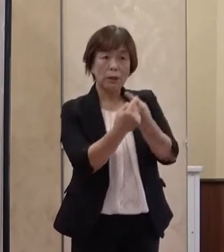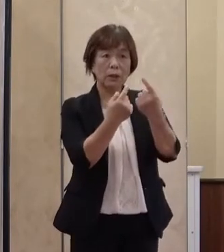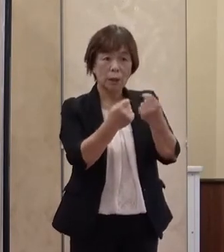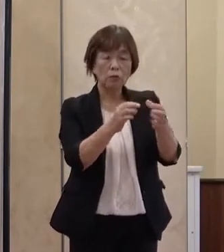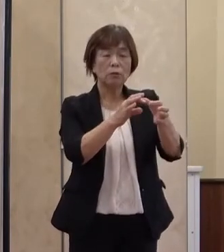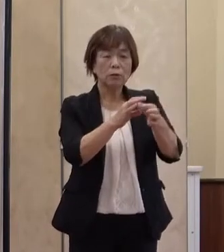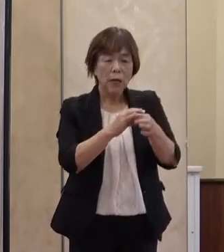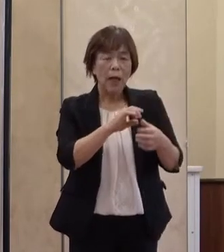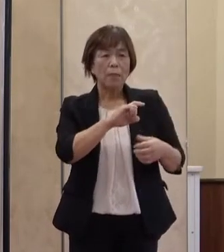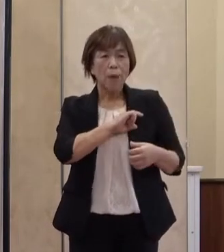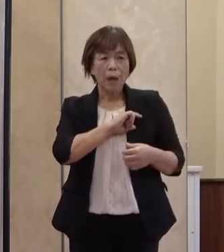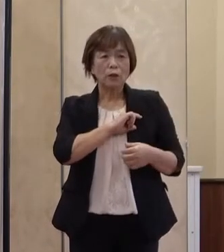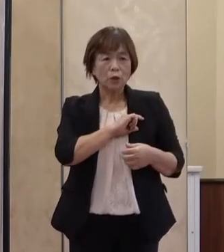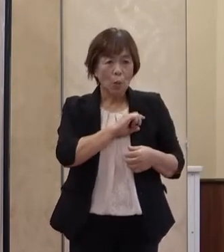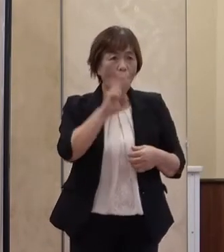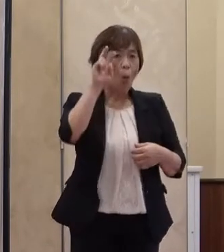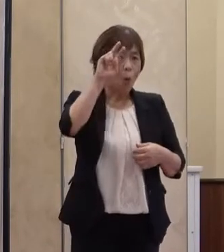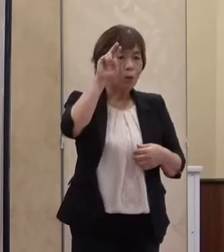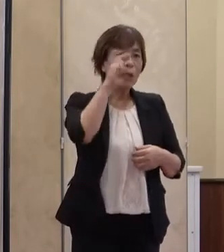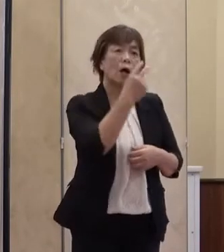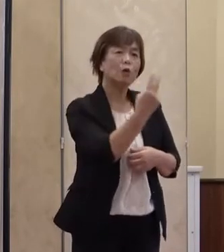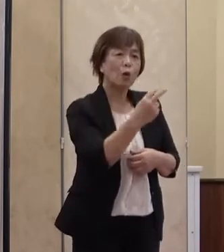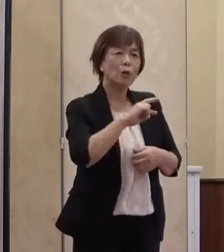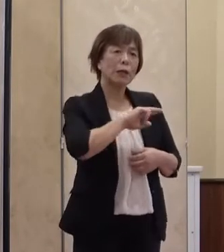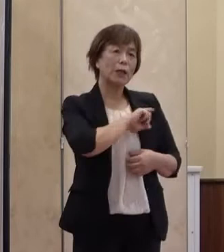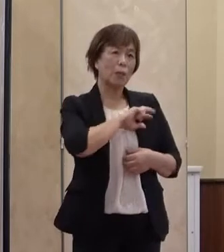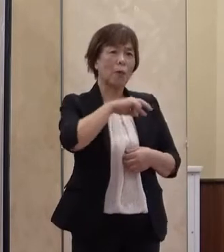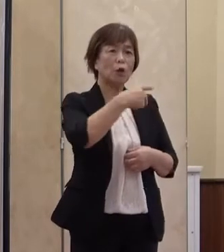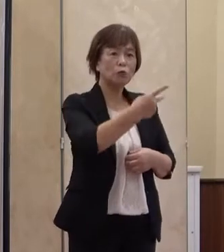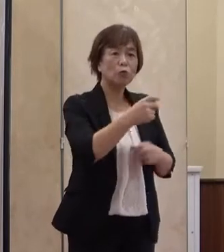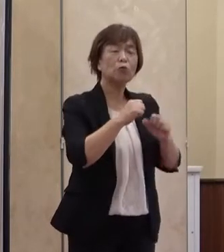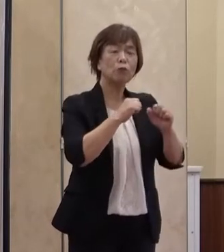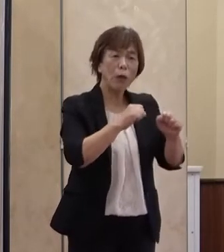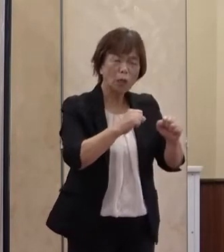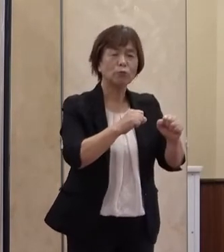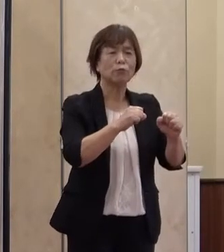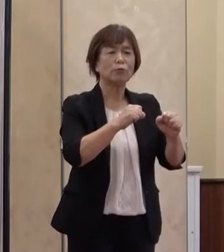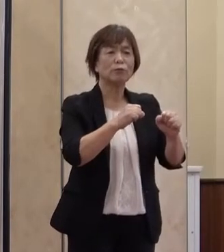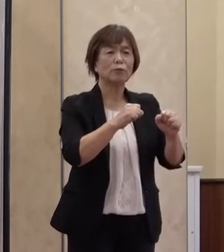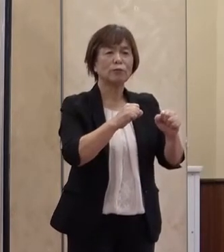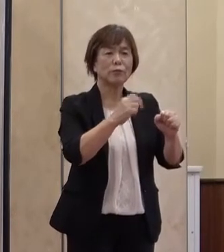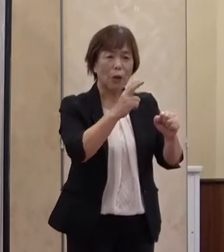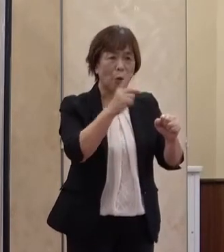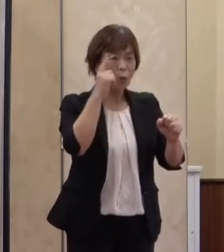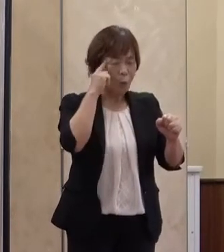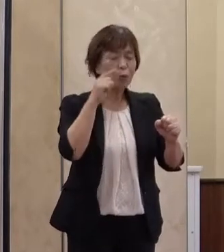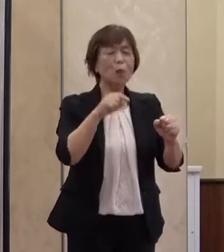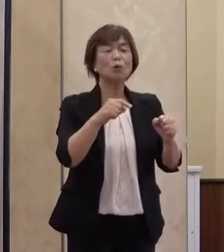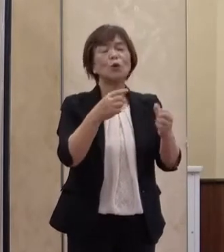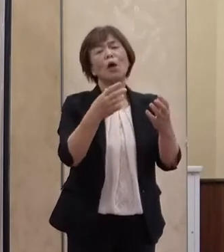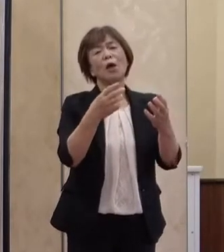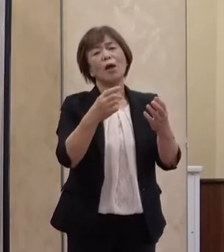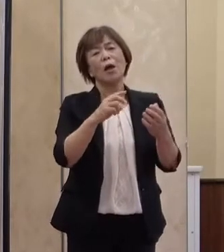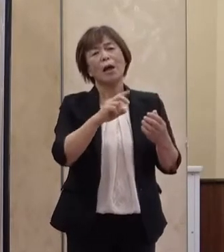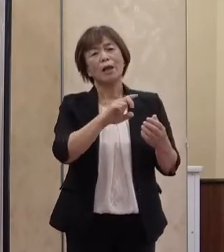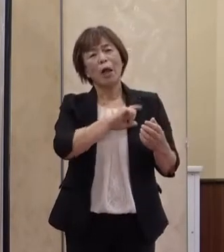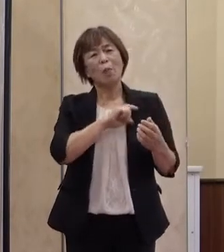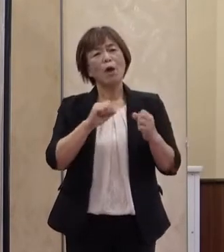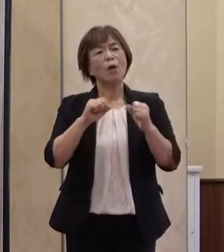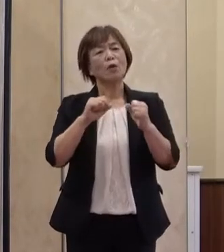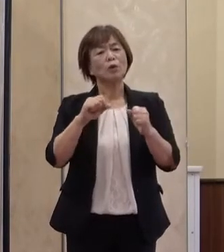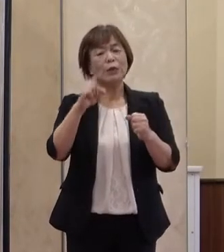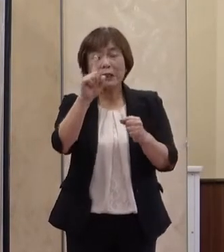も都に変更すべきだという立法事実は十分あると思います。ただそれだけで名称変更したら、これはやりすぎ